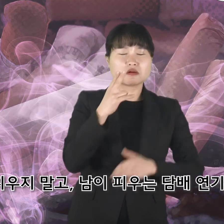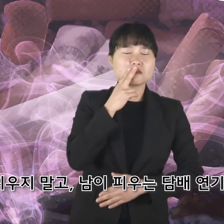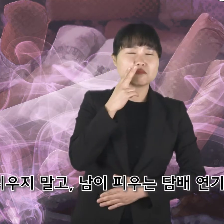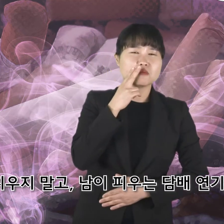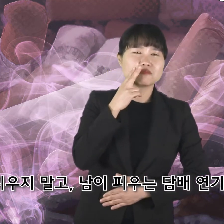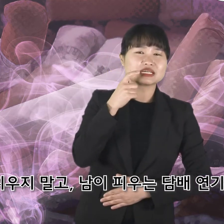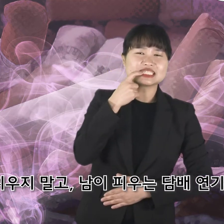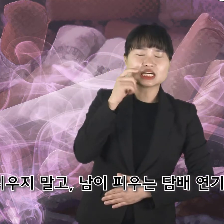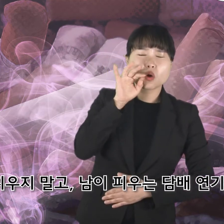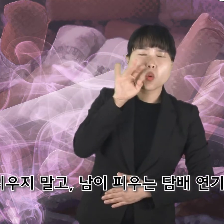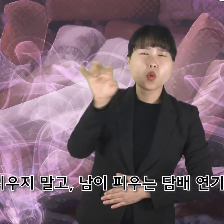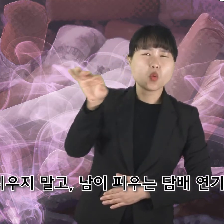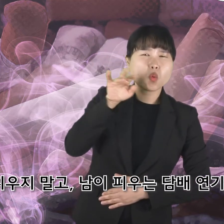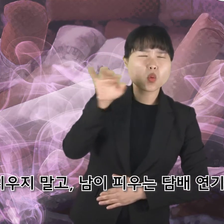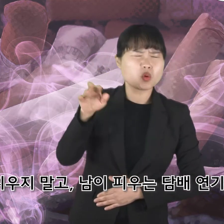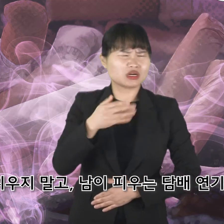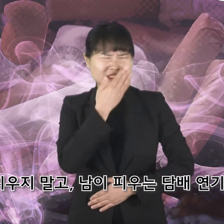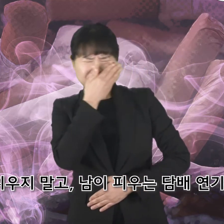담배 연기도 피하기,